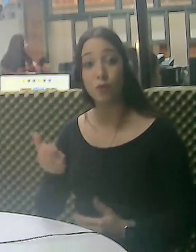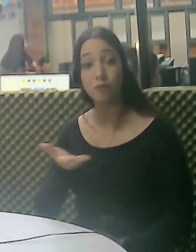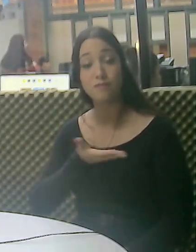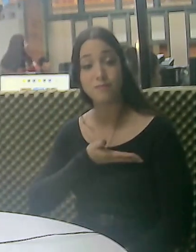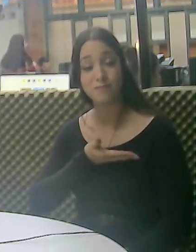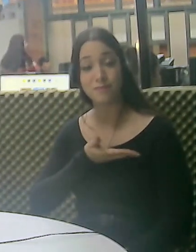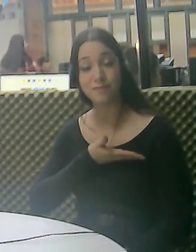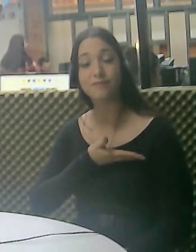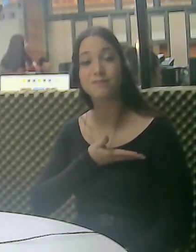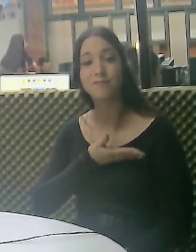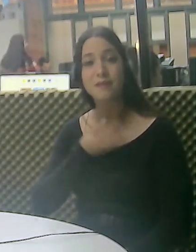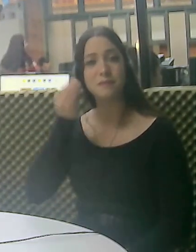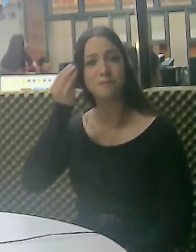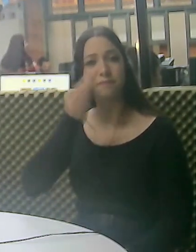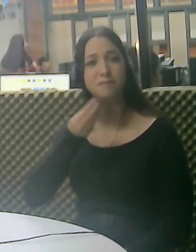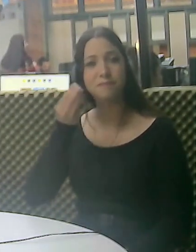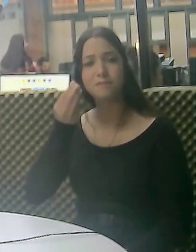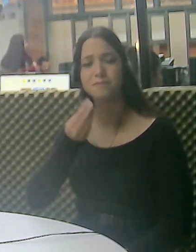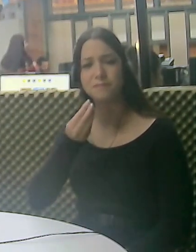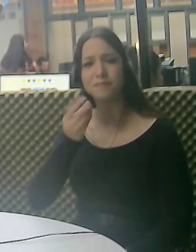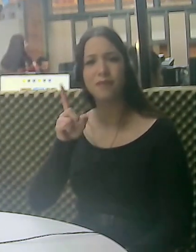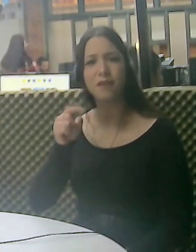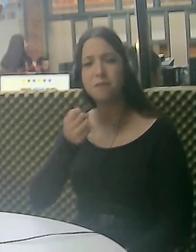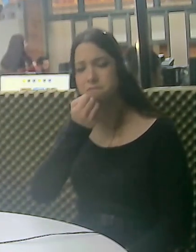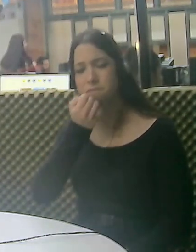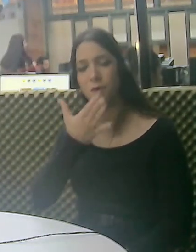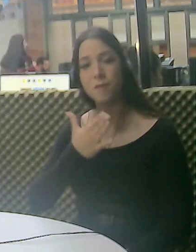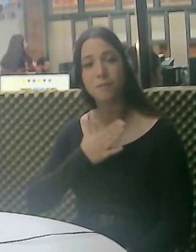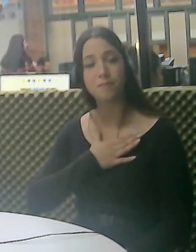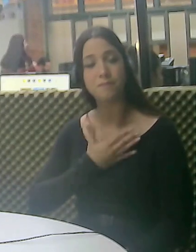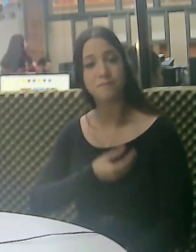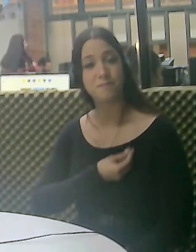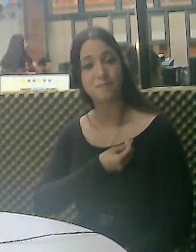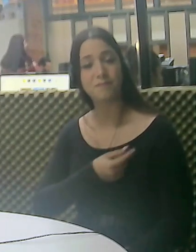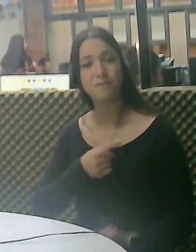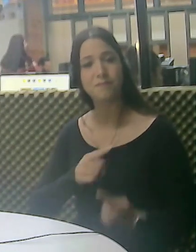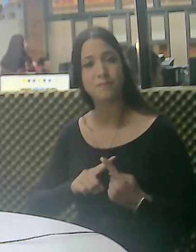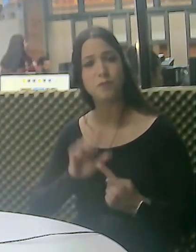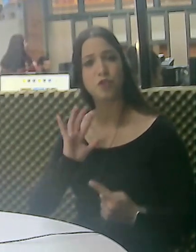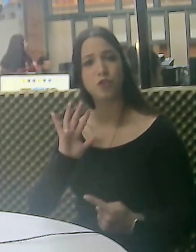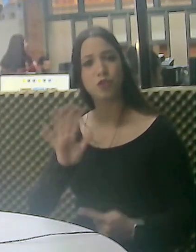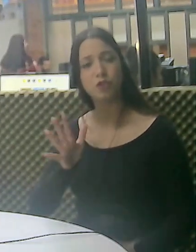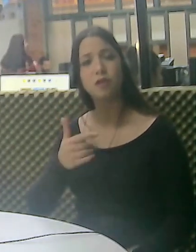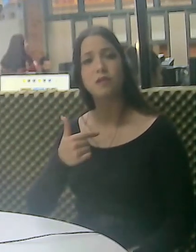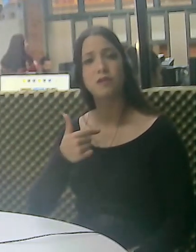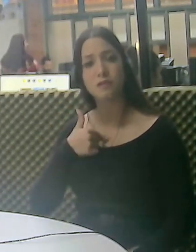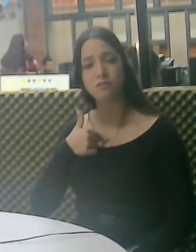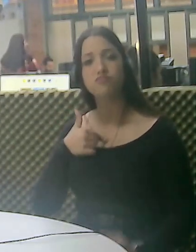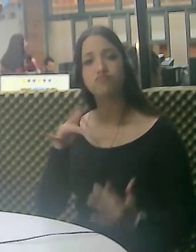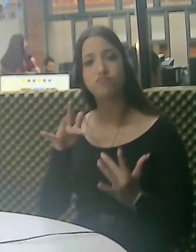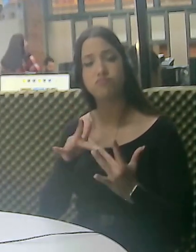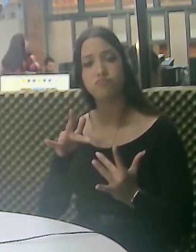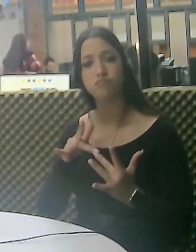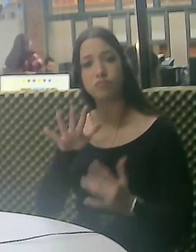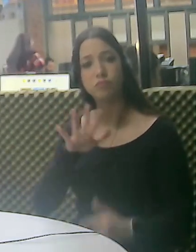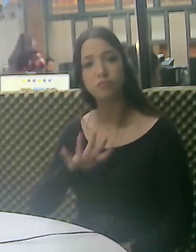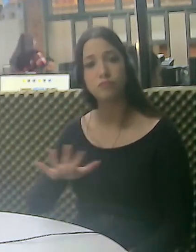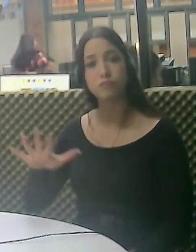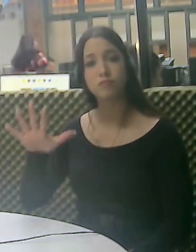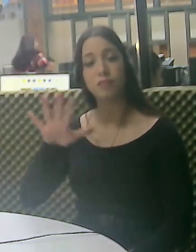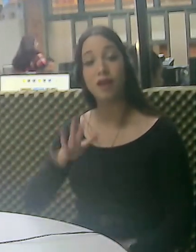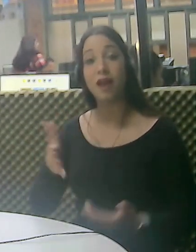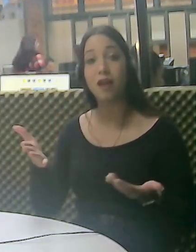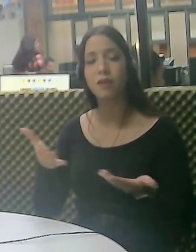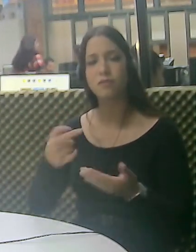e foi uma experiência muito boa pra mim, porque eu já fazia um pouco parte dessa área e agora eu